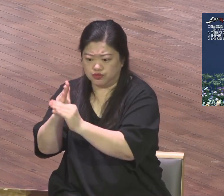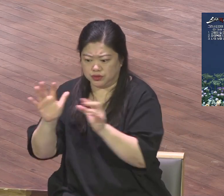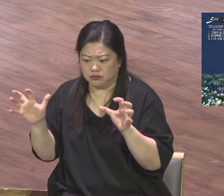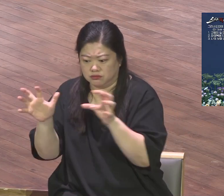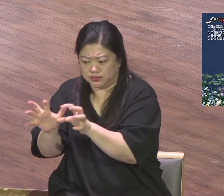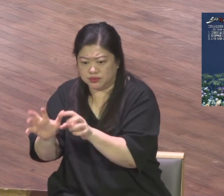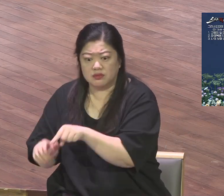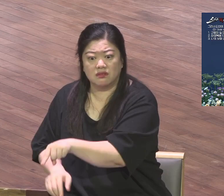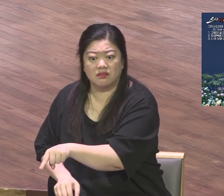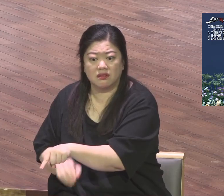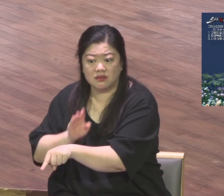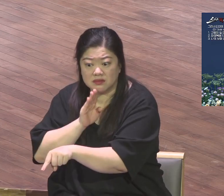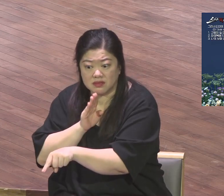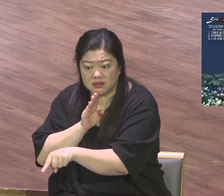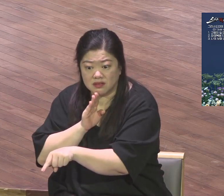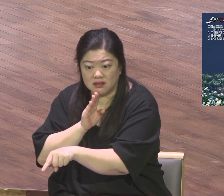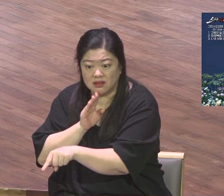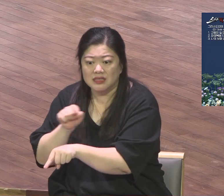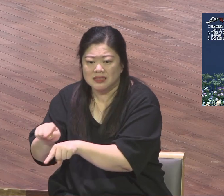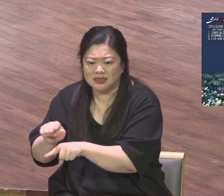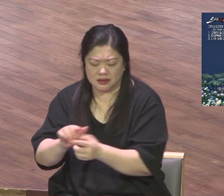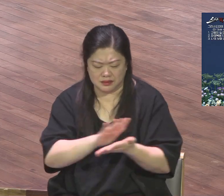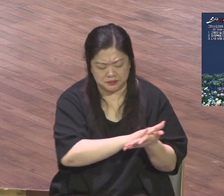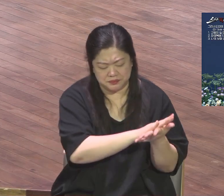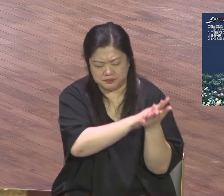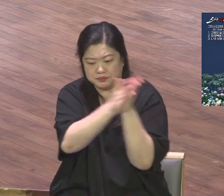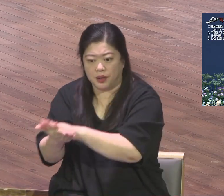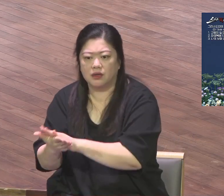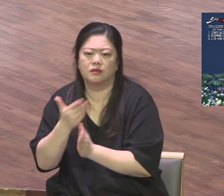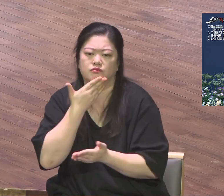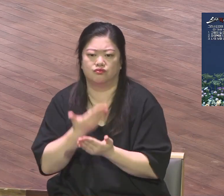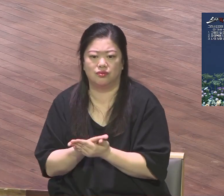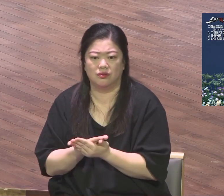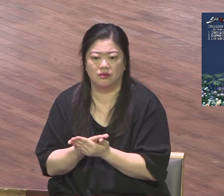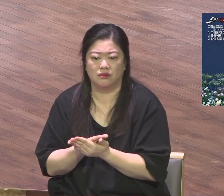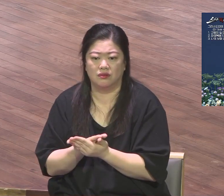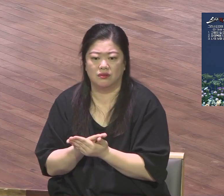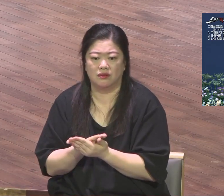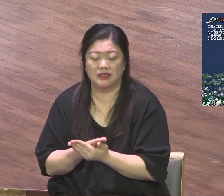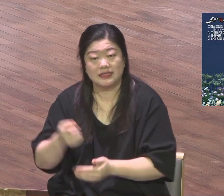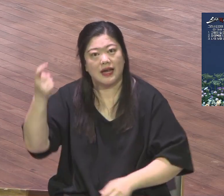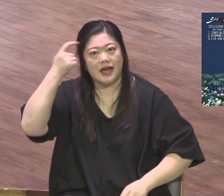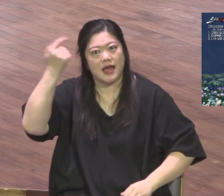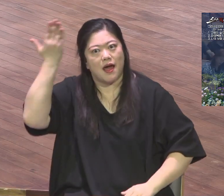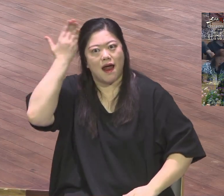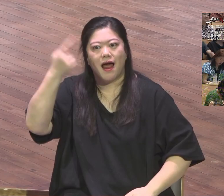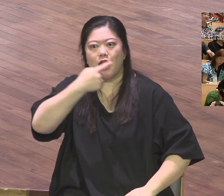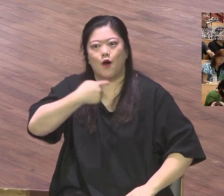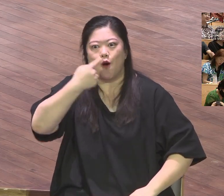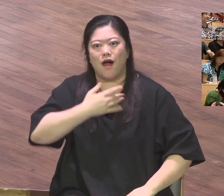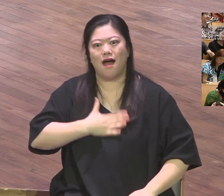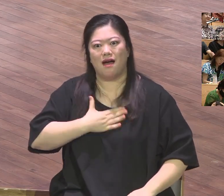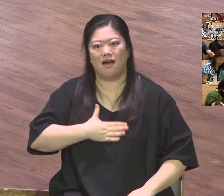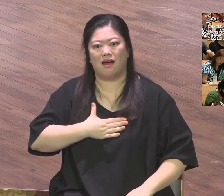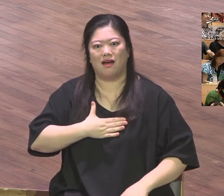코페르니쿠스 구수적인 이런 변화가 우리의 지각과 우리의 삶 속에서 일어나야 된다 그 말이에요.